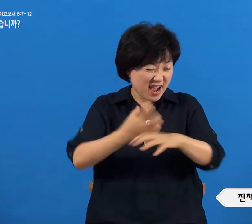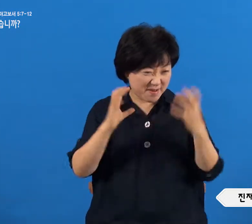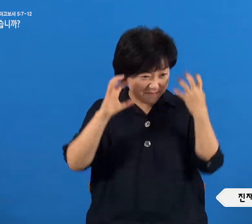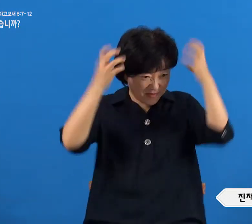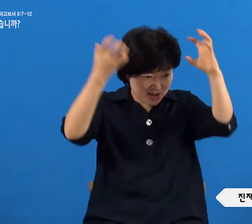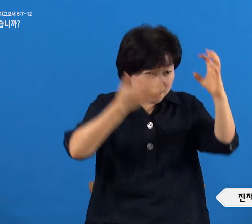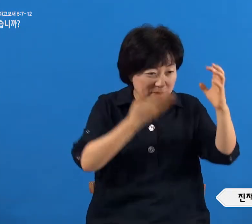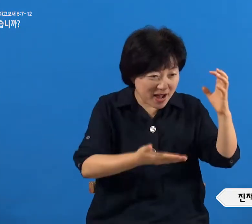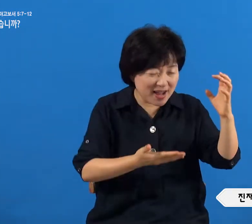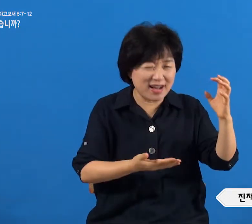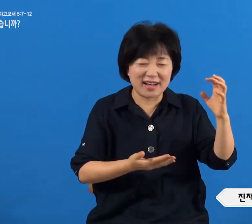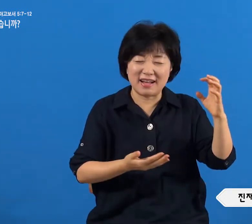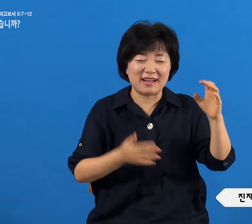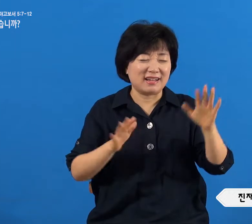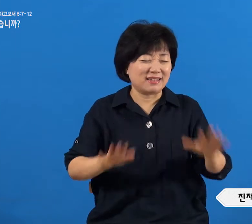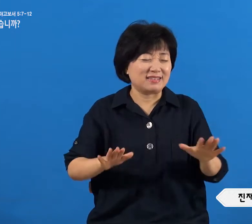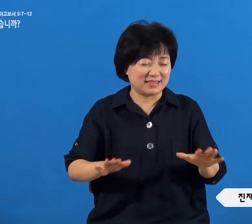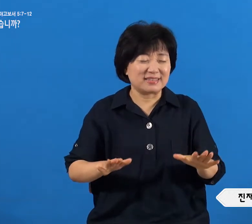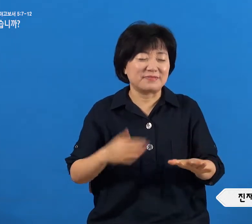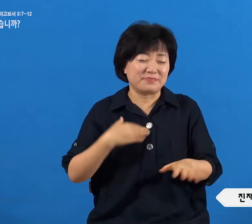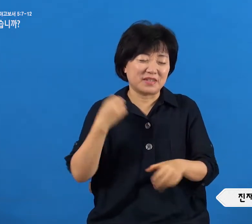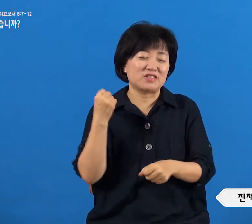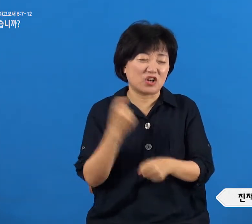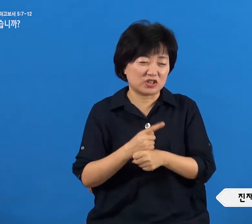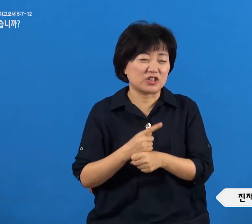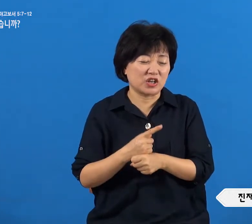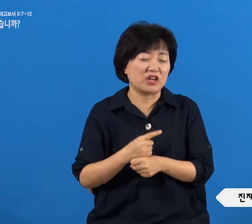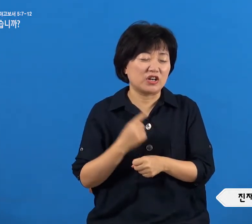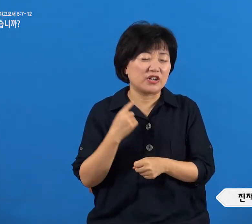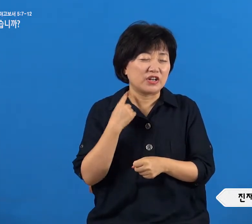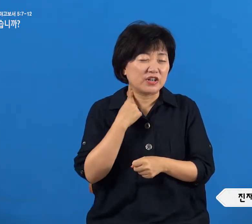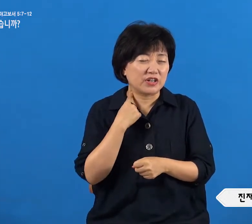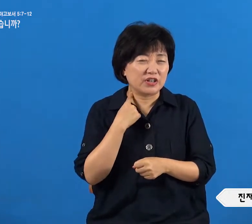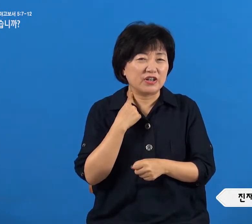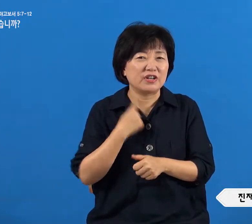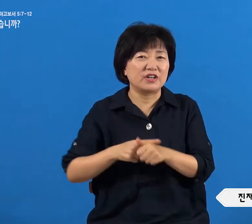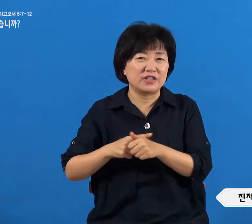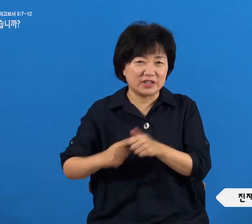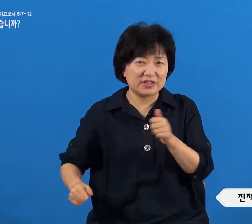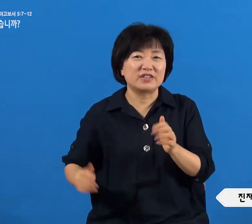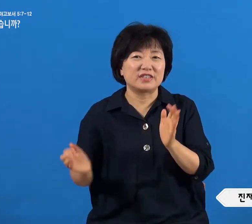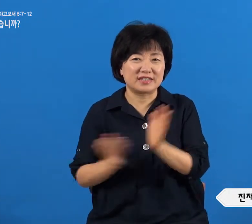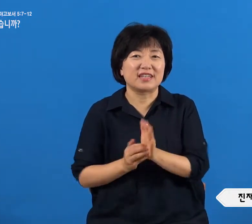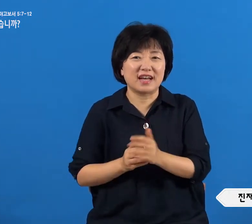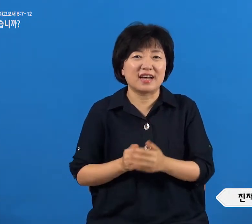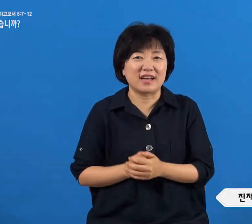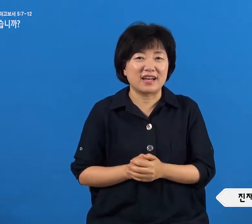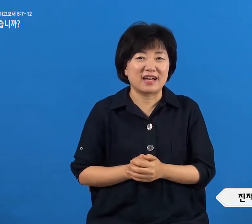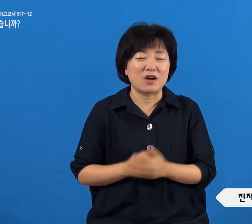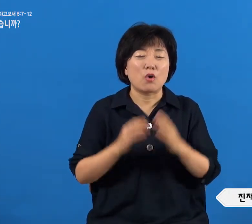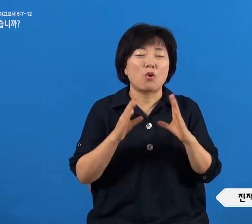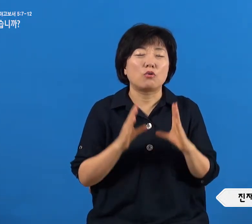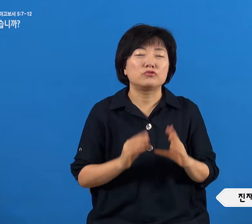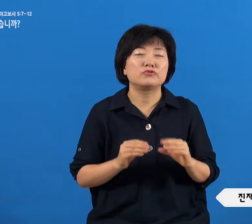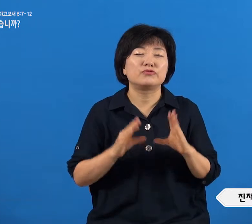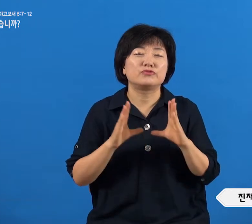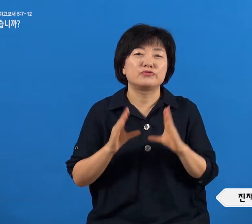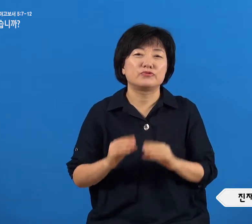텐데 정말 성질 많이 죽은 온유함이 온 지면에